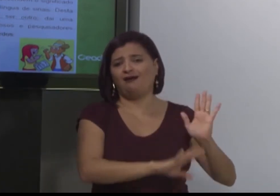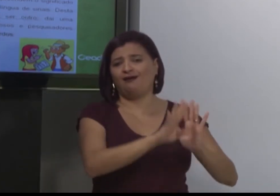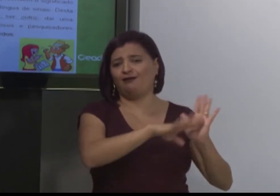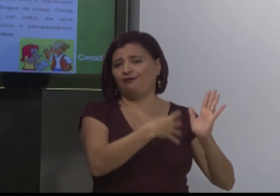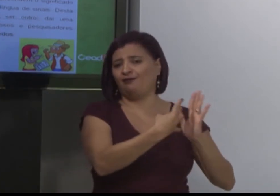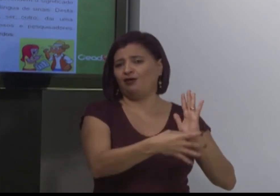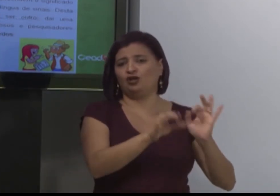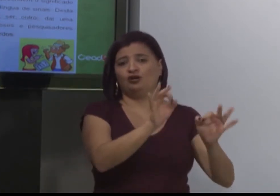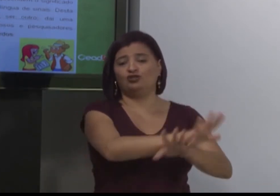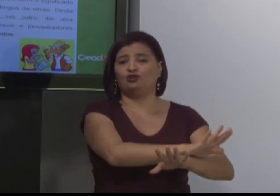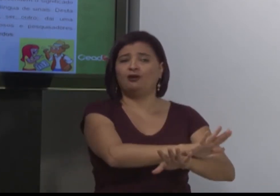Com outro currículo.